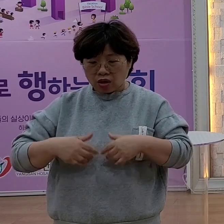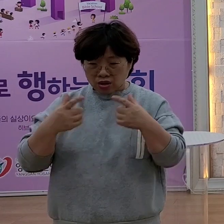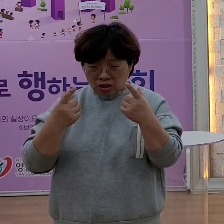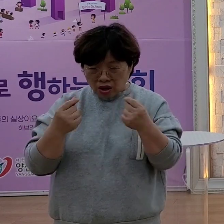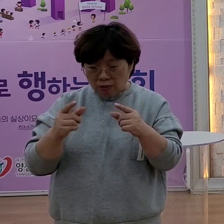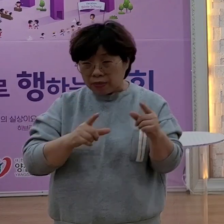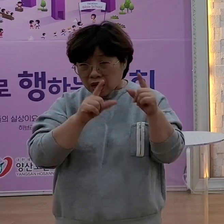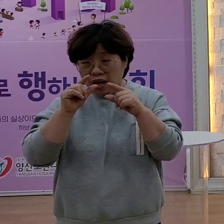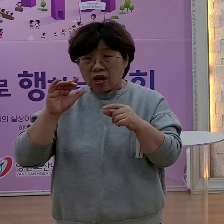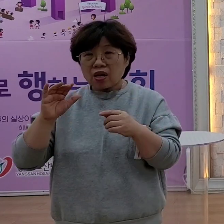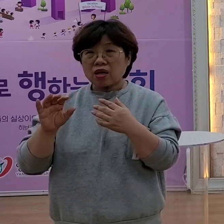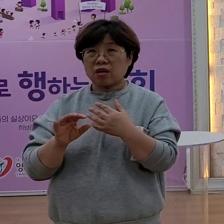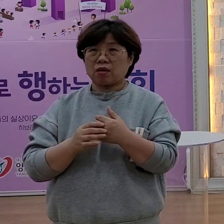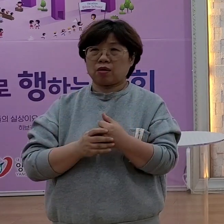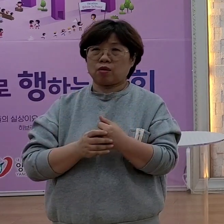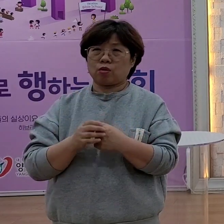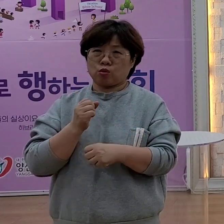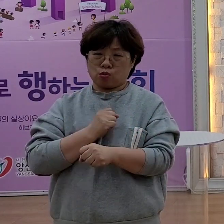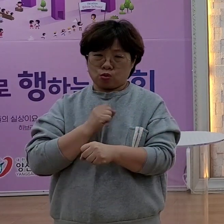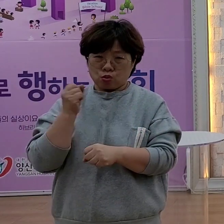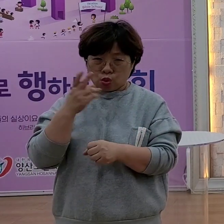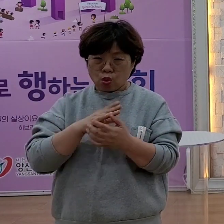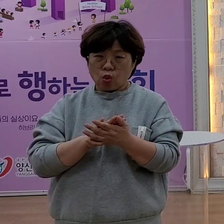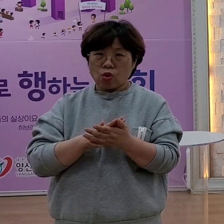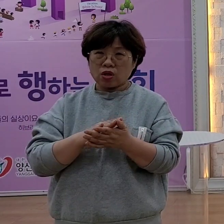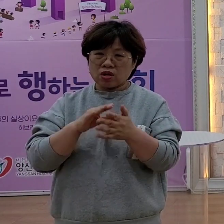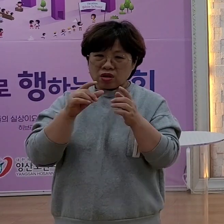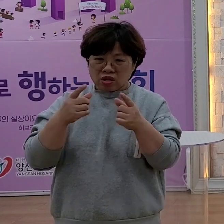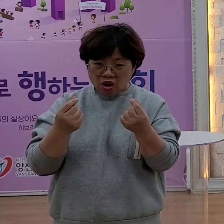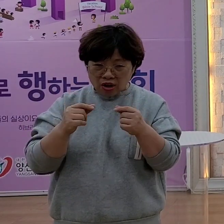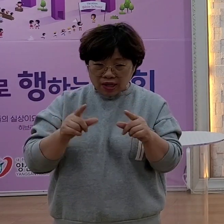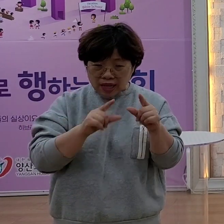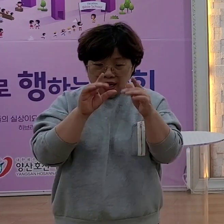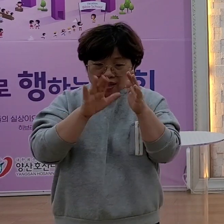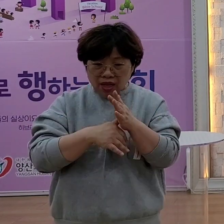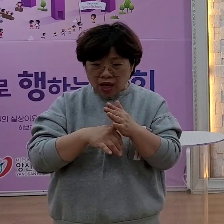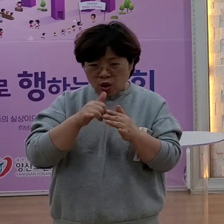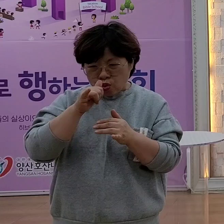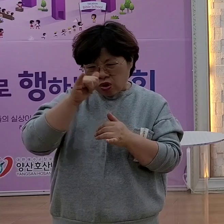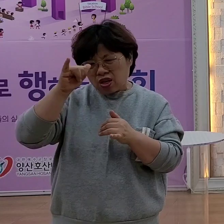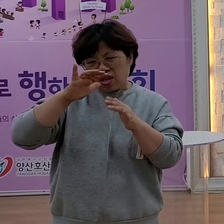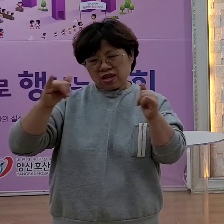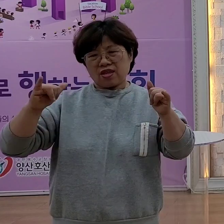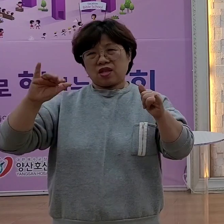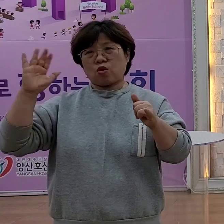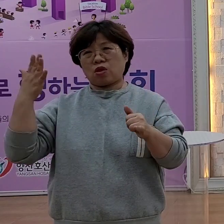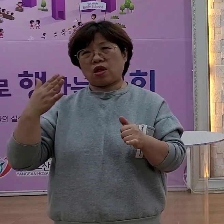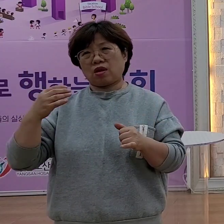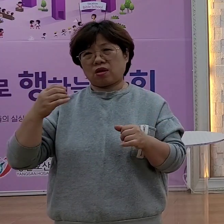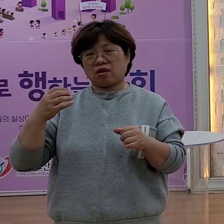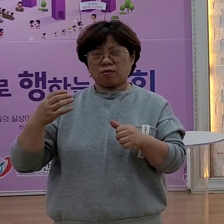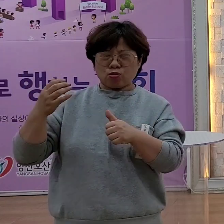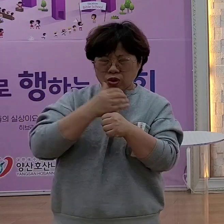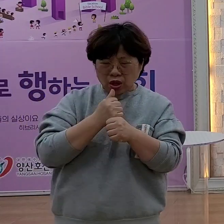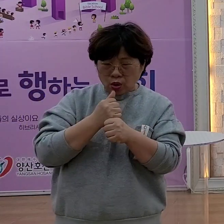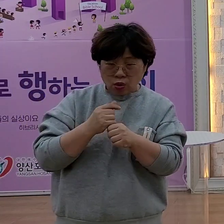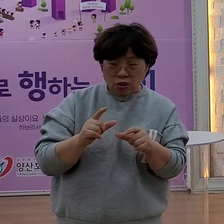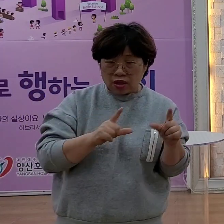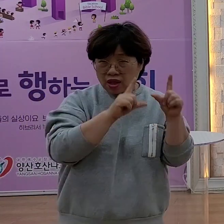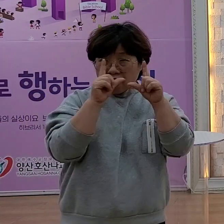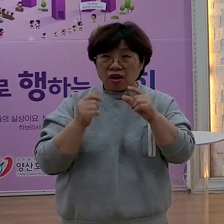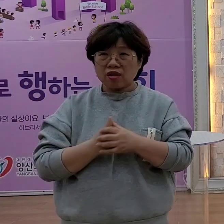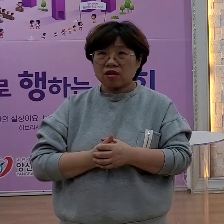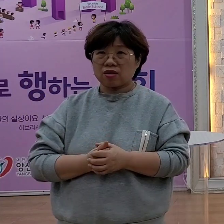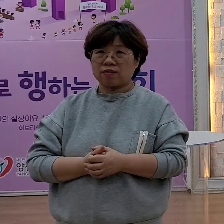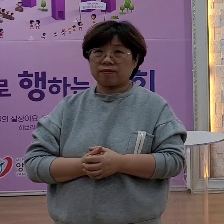날 위인이 될 것이다. 이 말이 가슴에 와닿았다는 거예요. 그렇게 살았습니다. 근데 정말 어느 날 이 스티브